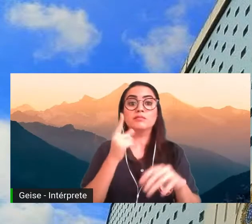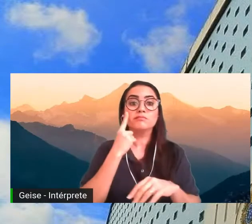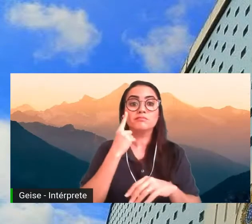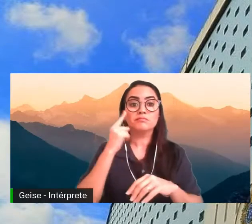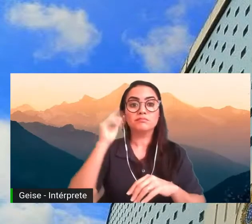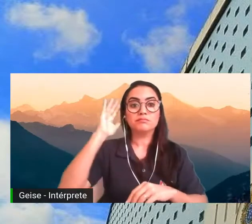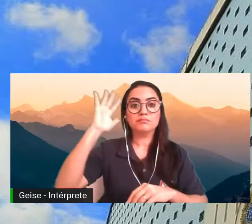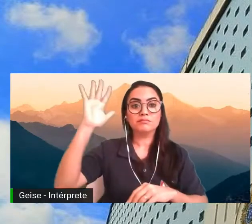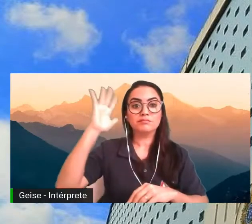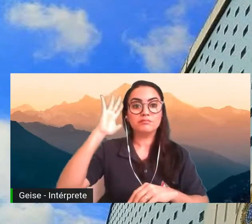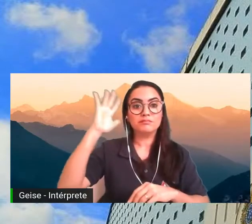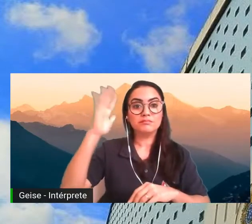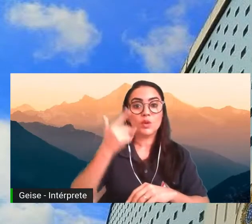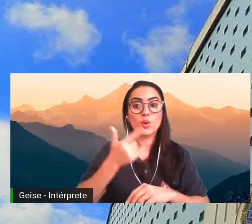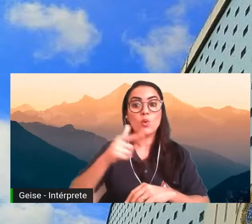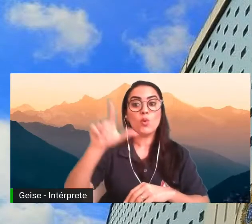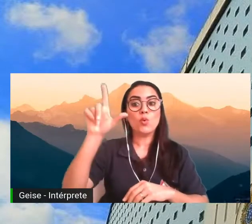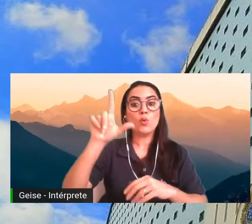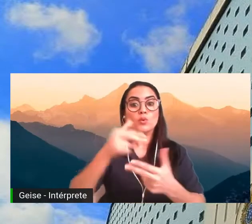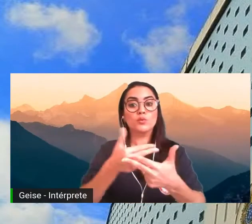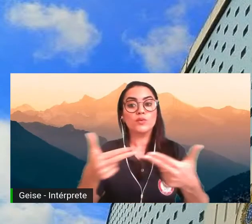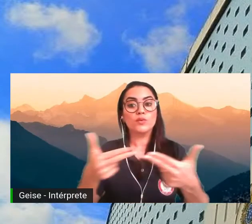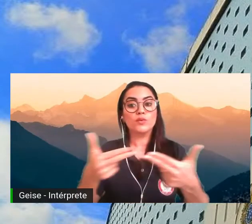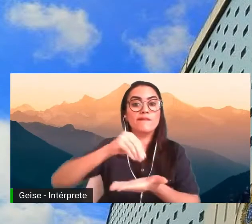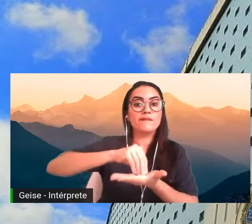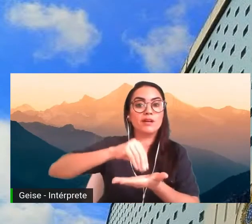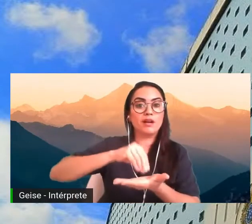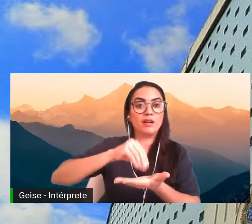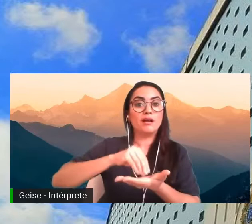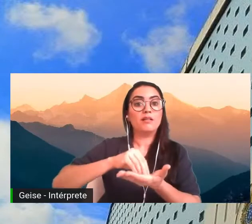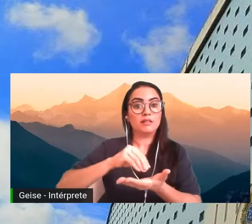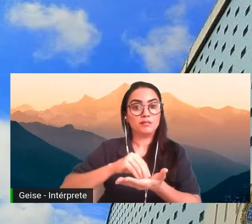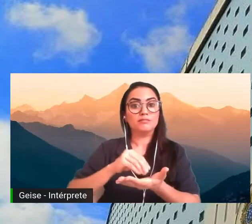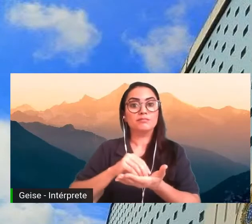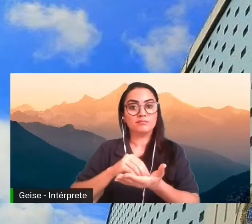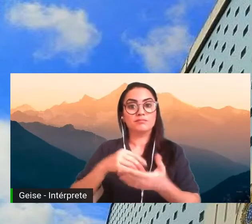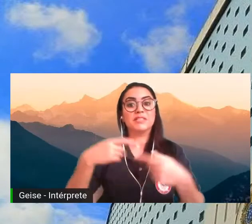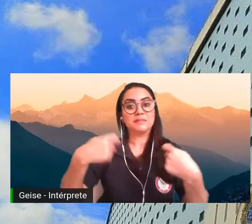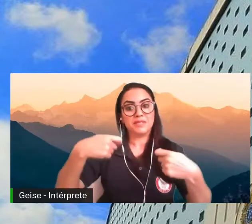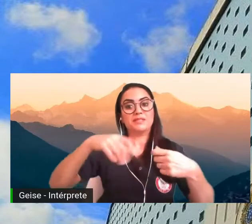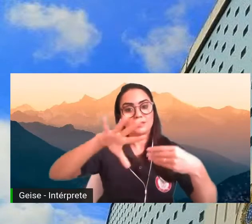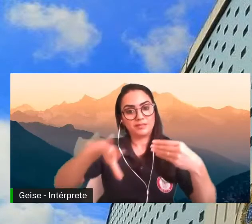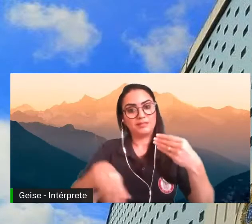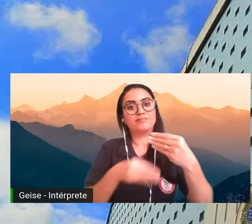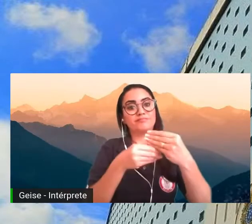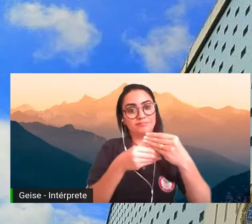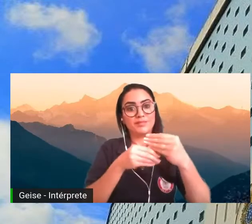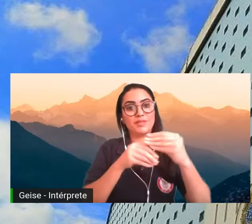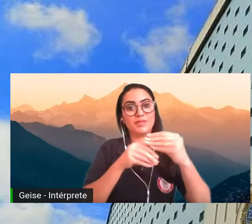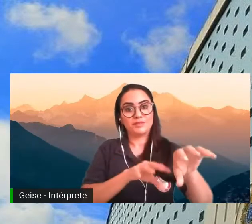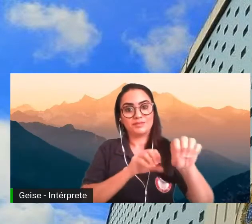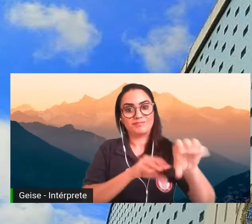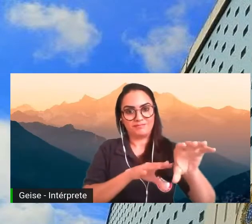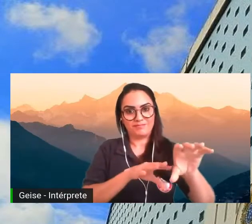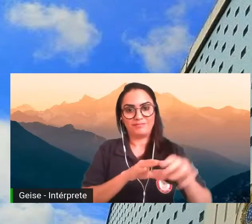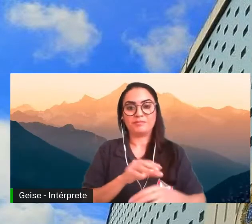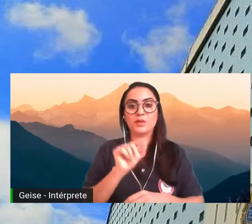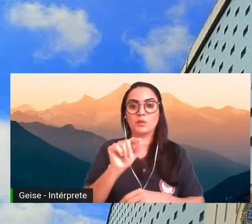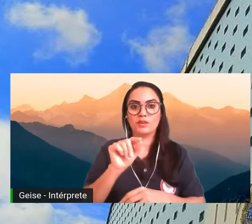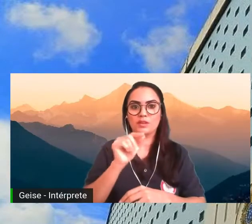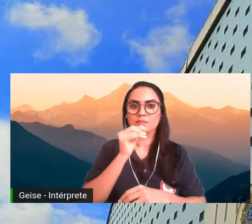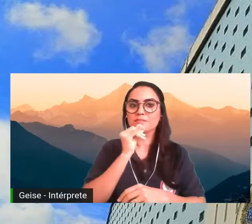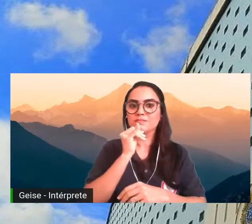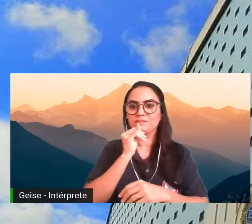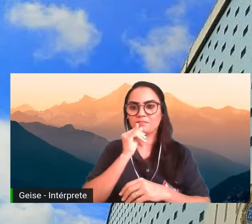que fazem parte do ideário educacional e social em curso. A palavra competência, desde os anos